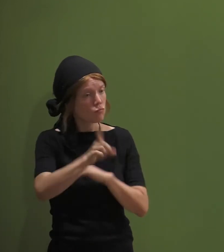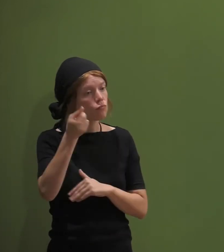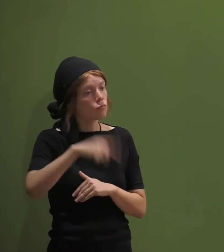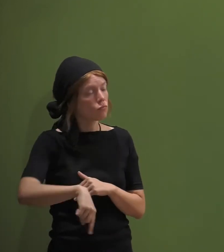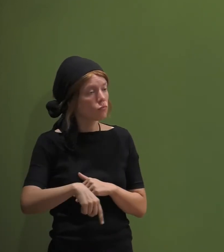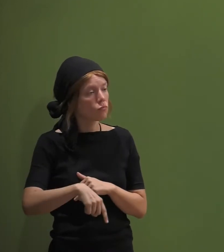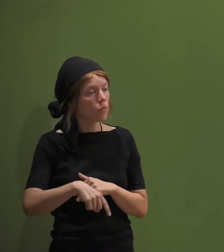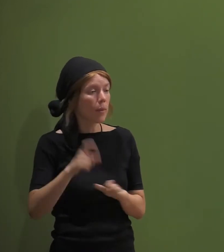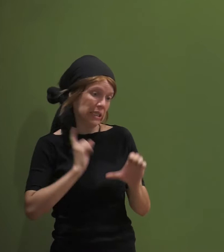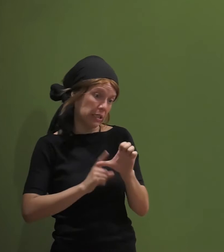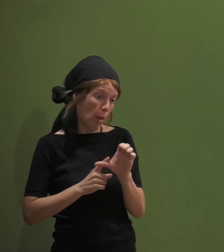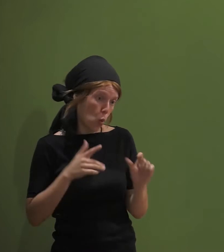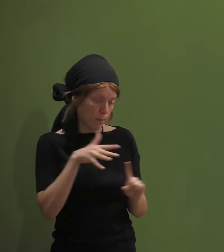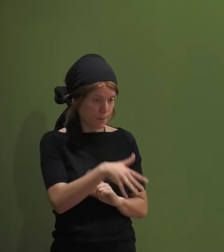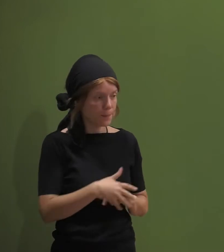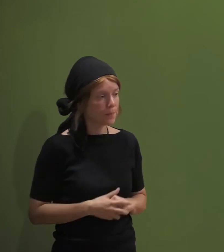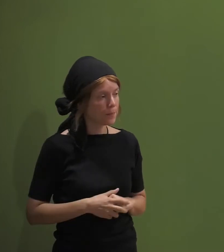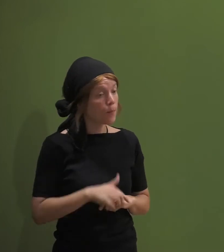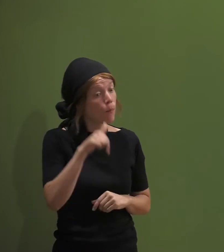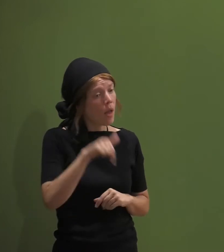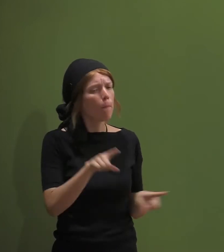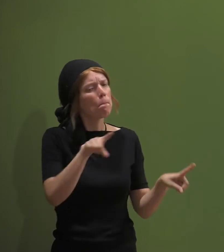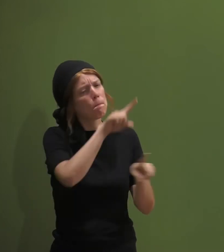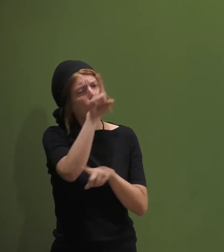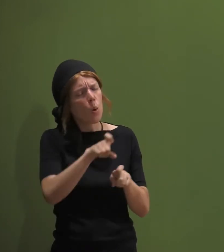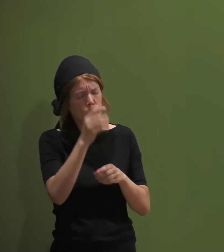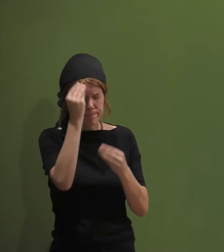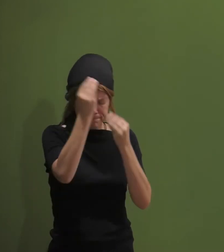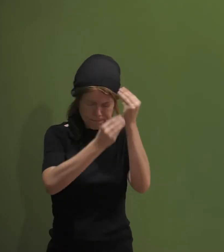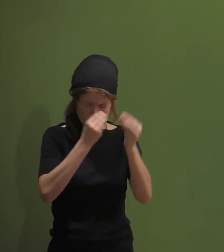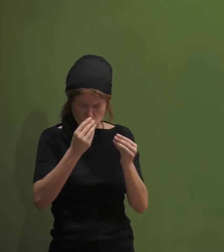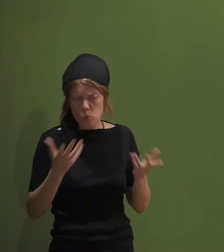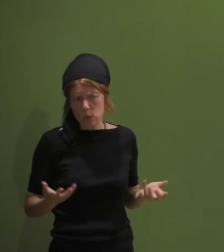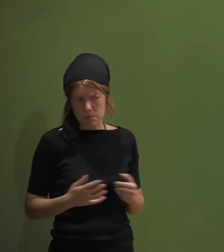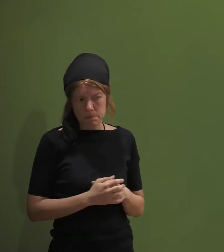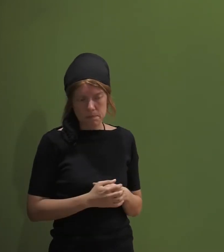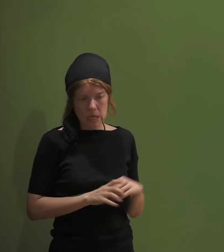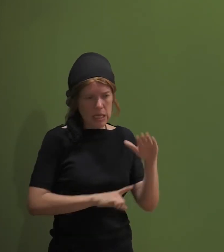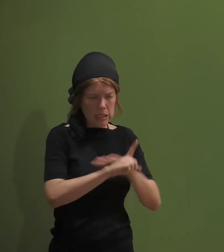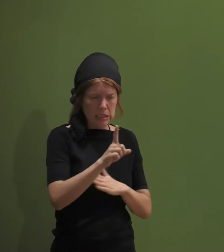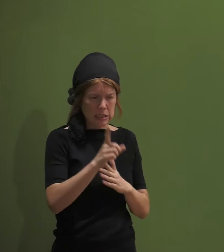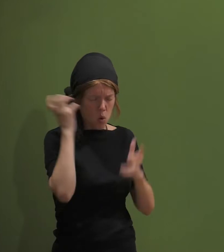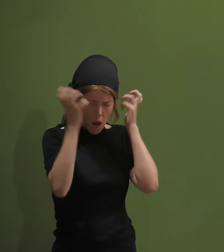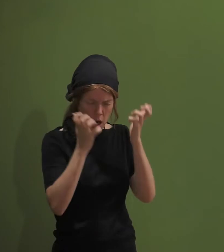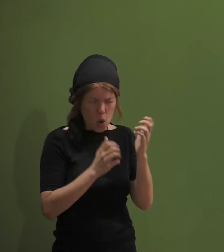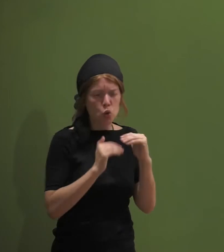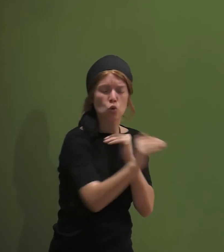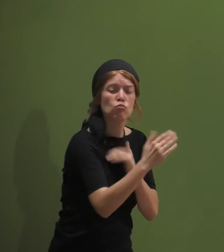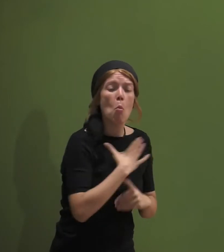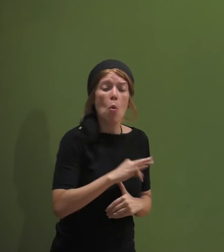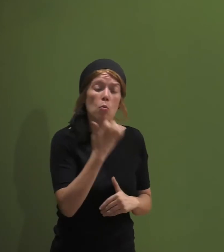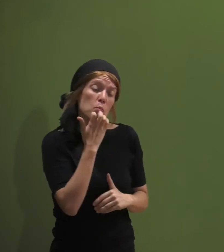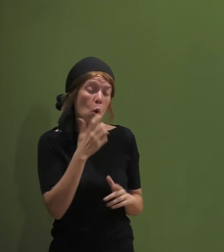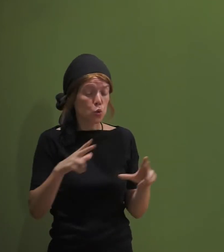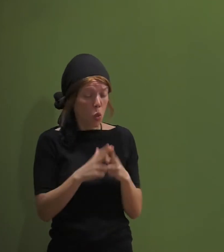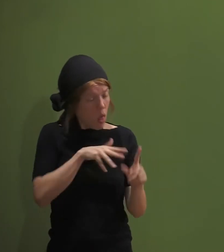por tanto, a Extremadura. Y aquí la pregunta que mucha gente se plantearía es: ¿el desarrollo agrario sostenible puede no solo influir